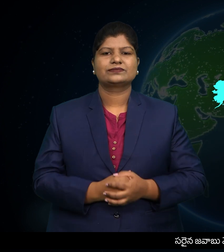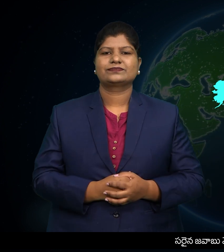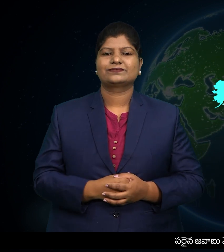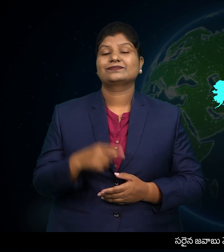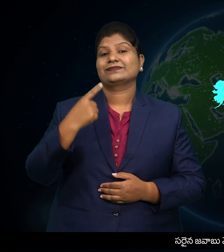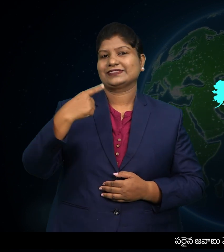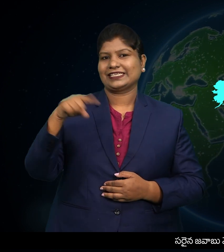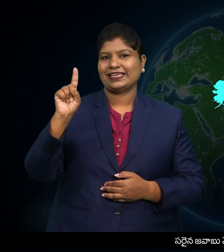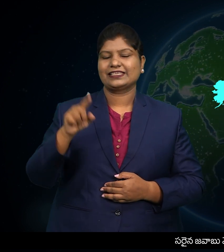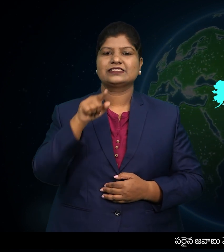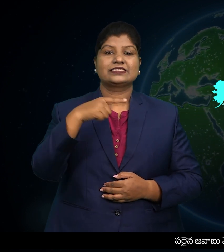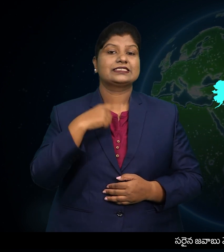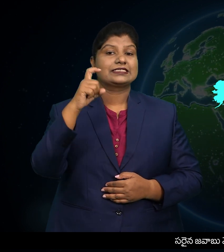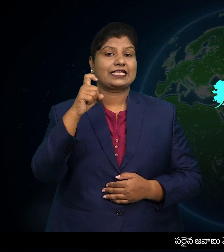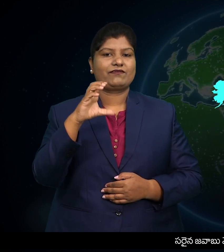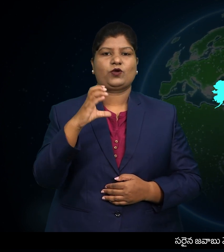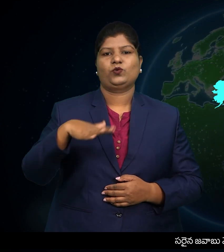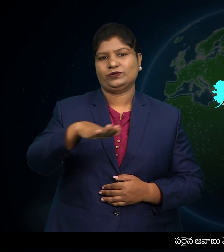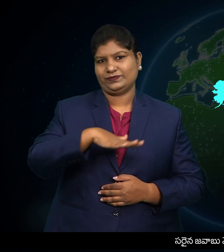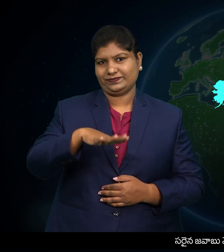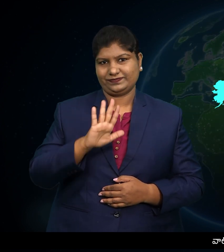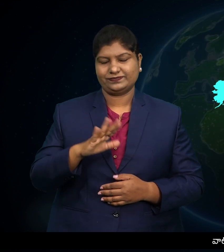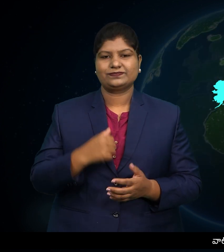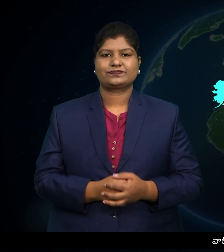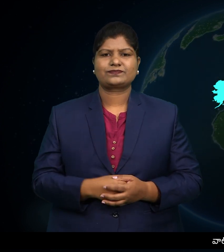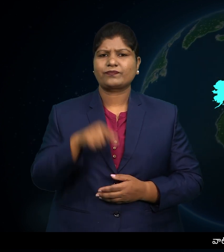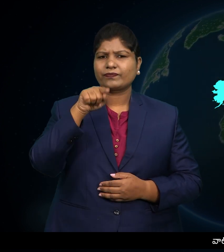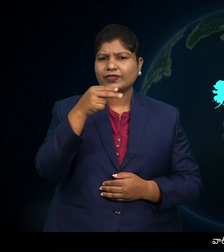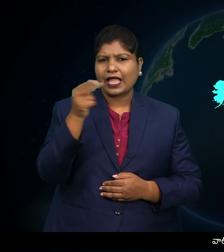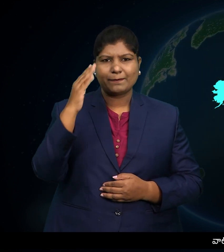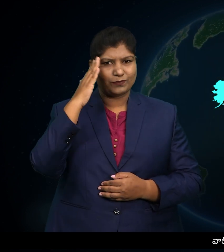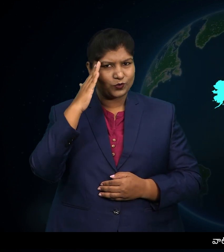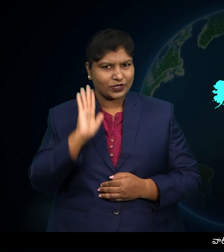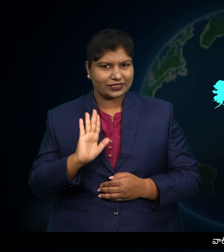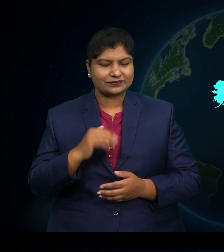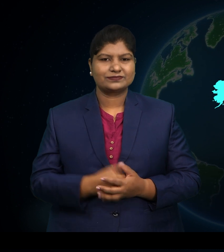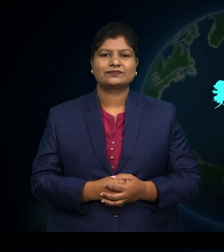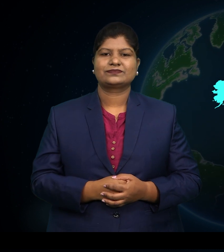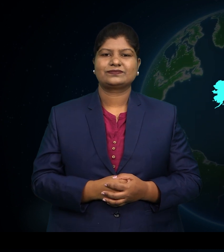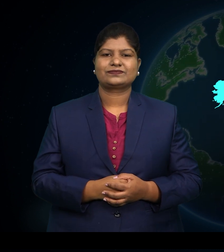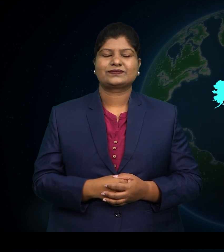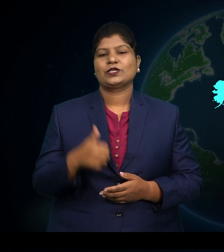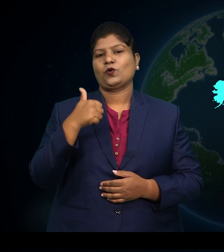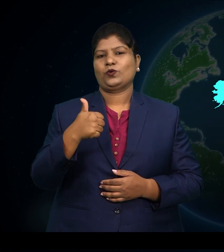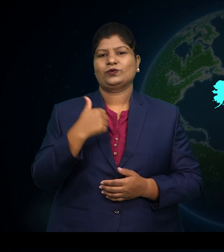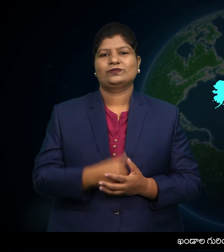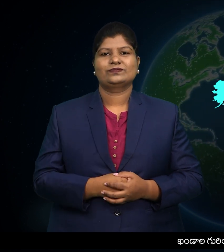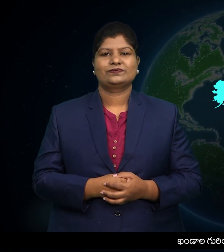సరైన జవాబు మొత్తం 7 ఖండాలున్నాయి. వాటి పేర్లు చెప్పగలరా? సరే,